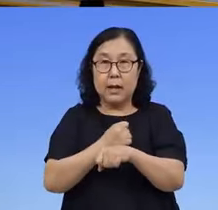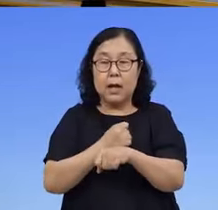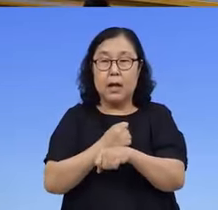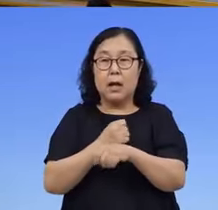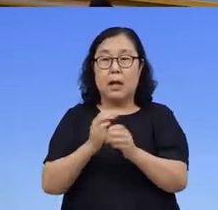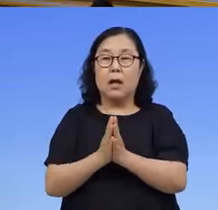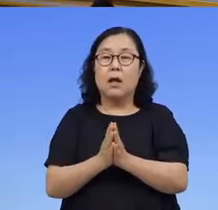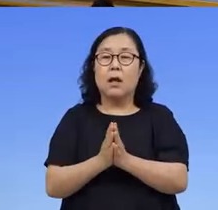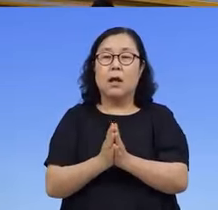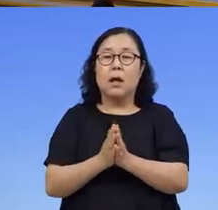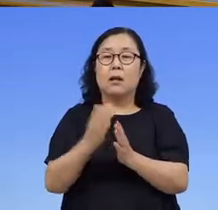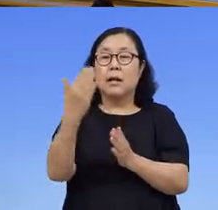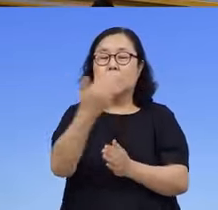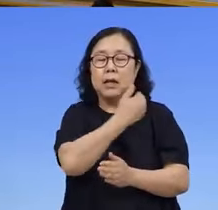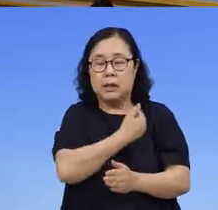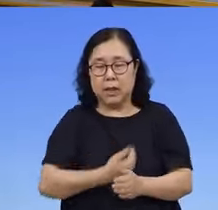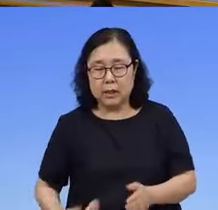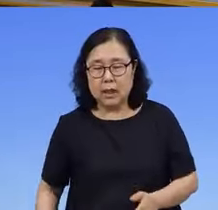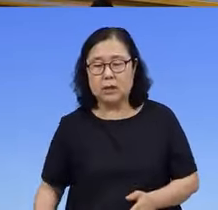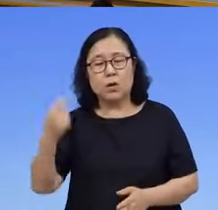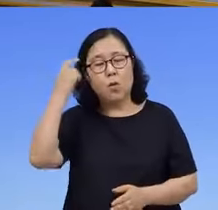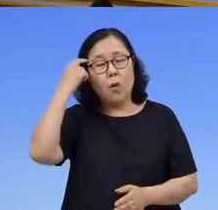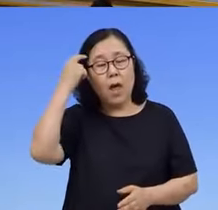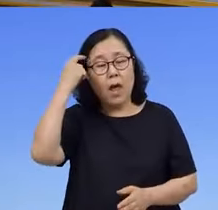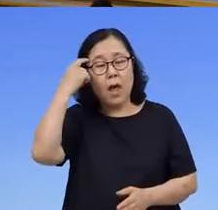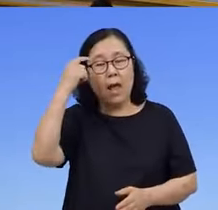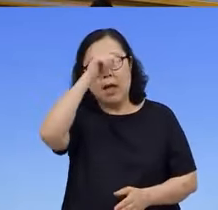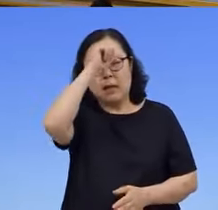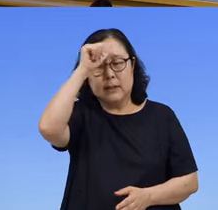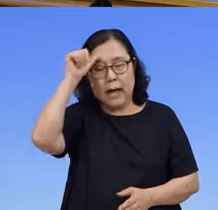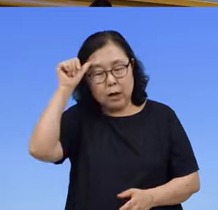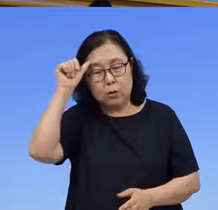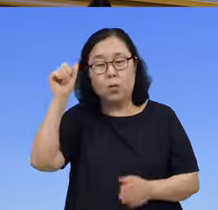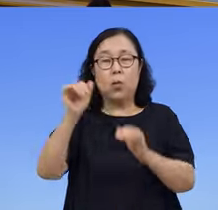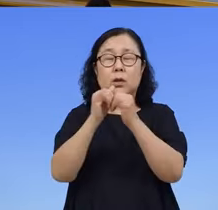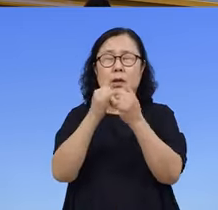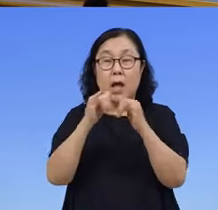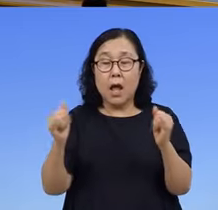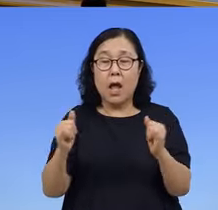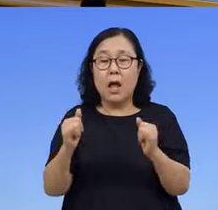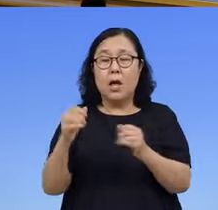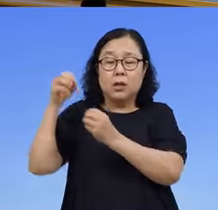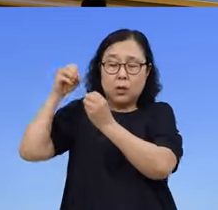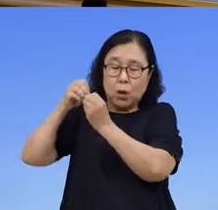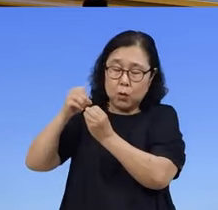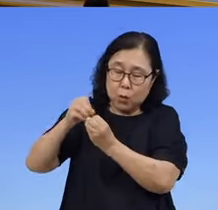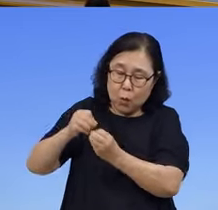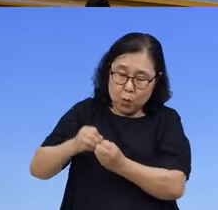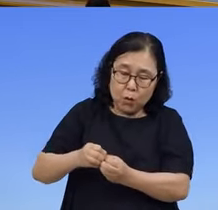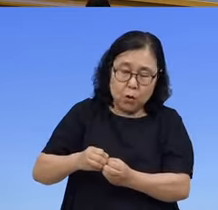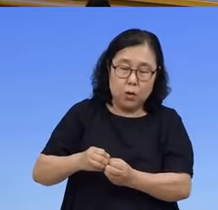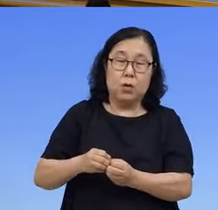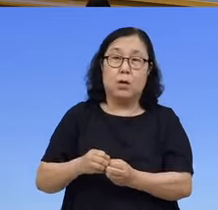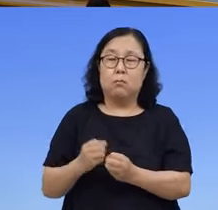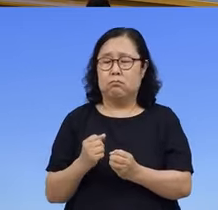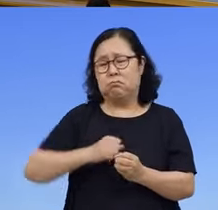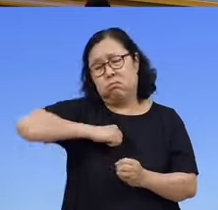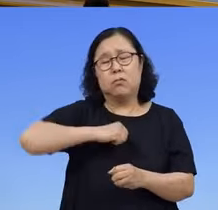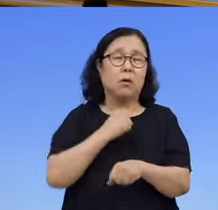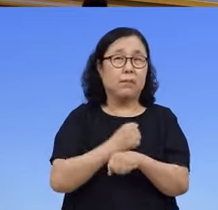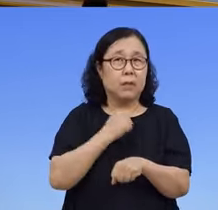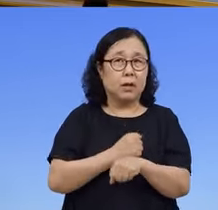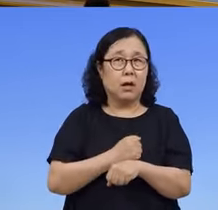어찌하여 장로들의 전통을 범하나이까? 떡 먹을 때에 손을 씻지 아니하나이다. 여기 보니까 기준이